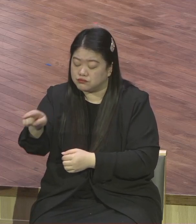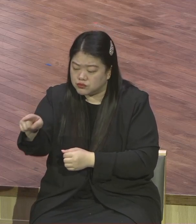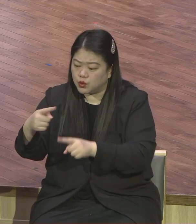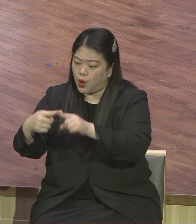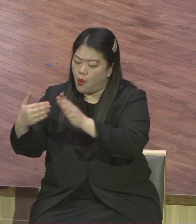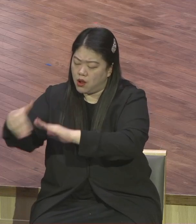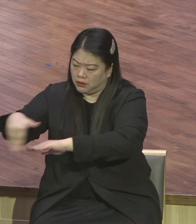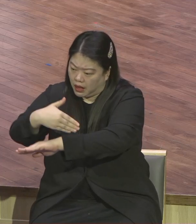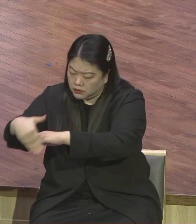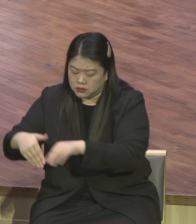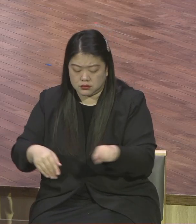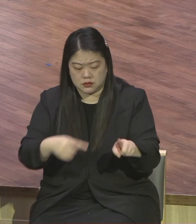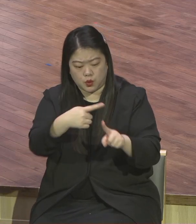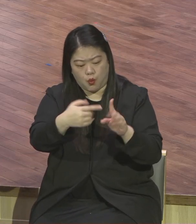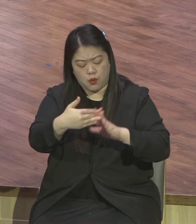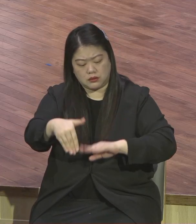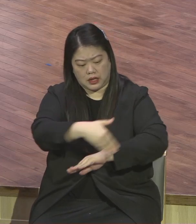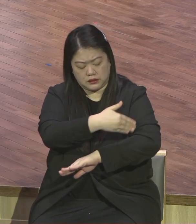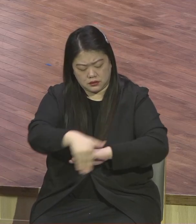인생관이 달라.